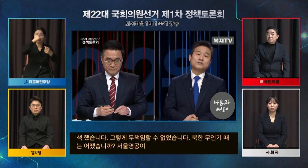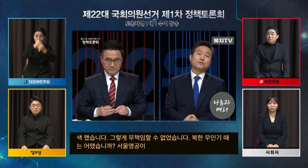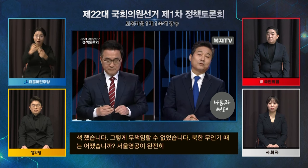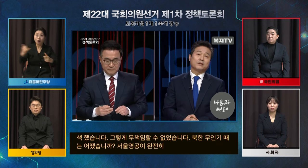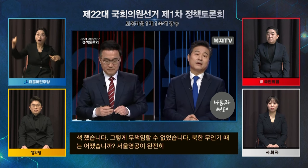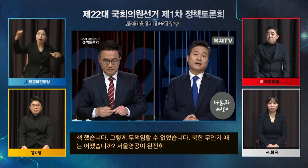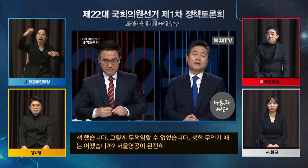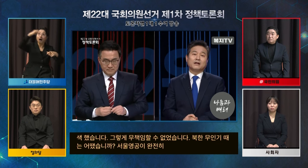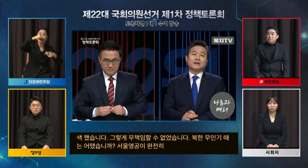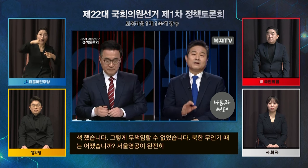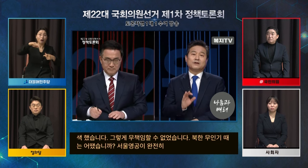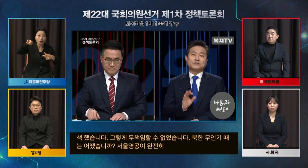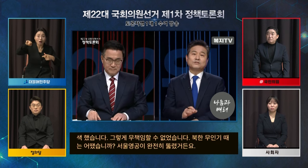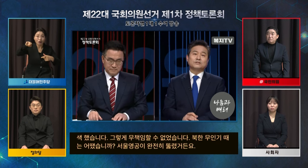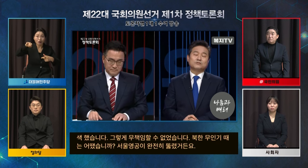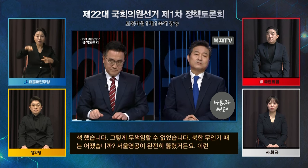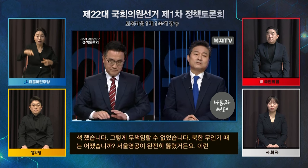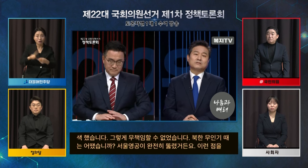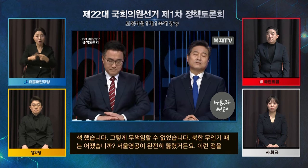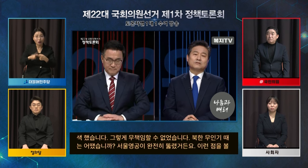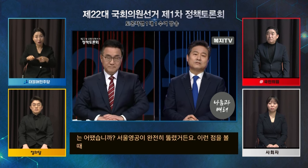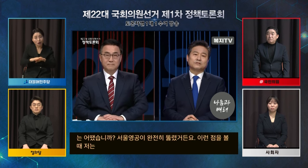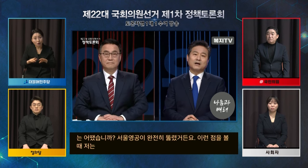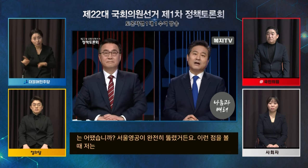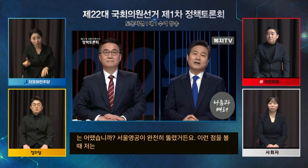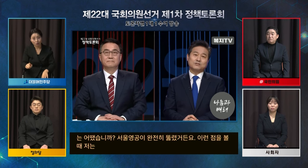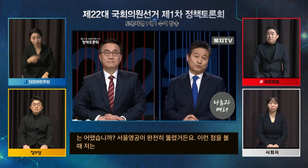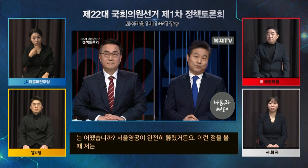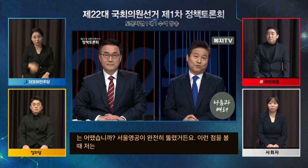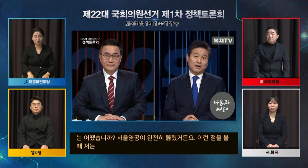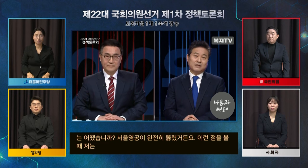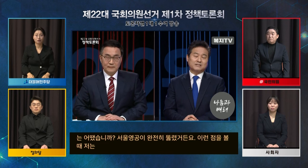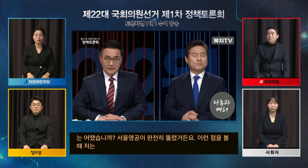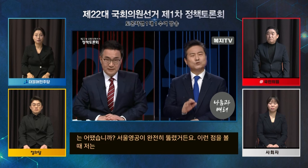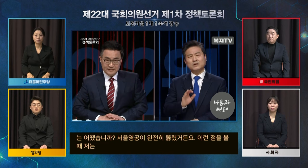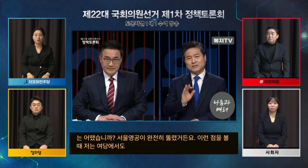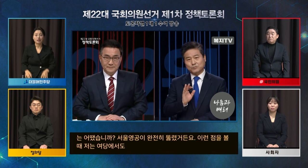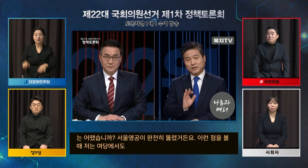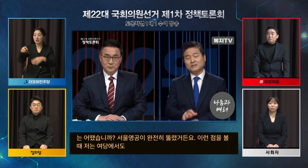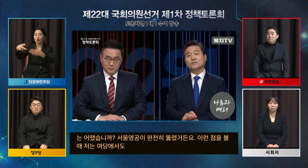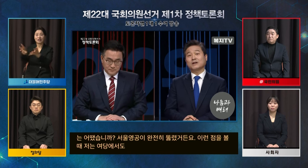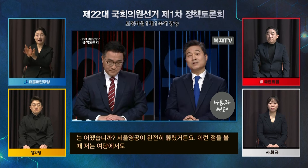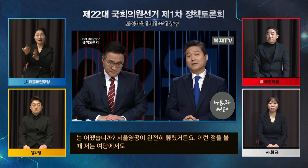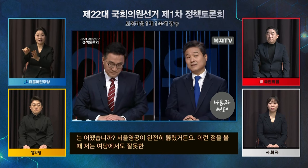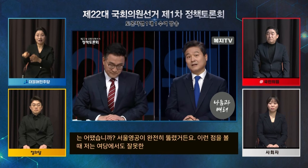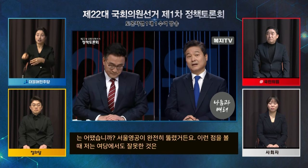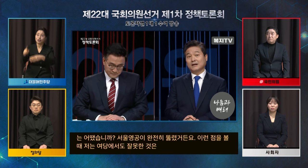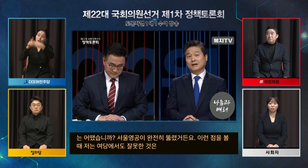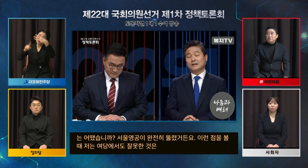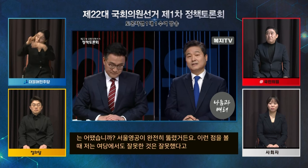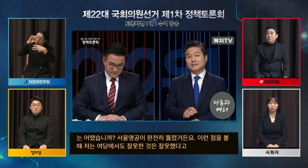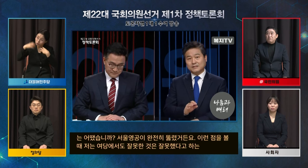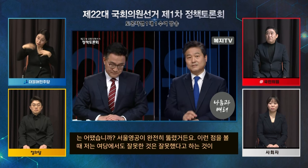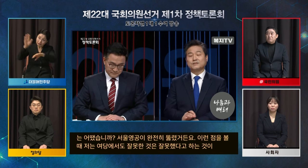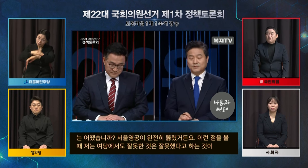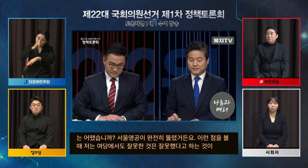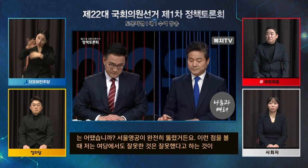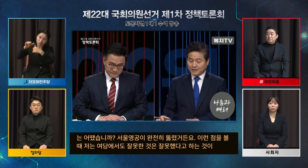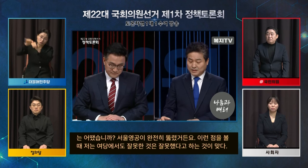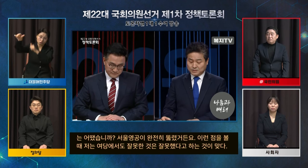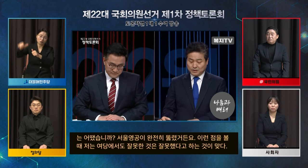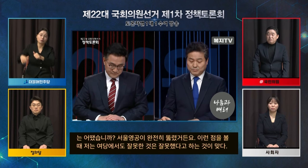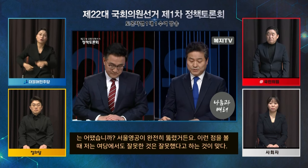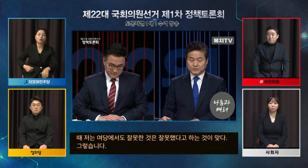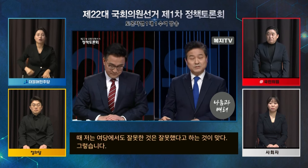그러니까 이런 점들을 볼 때 저는 여당에서도 잘못한 거 잘못했다고 하는 게 맞다. 그래서